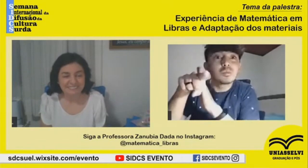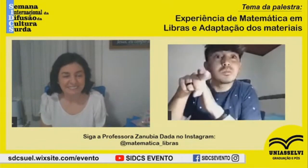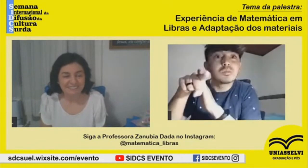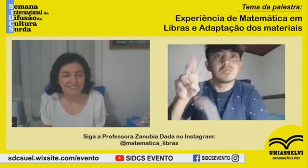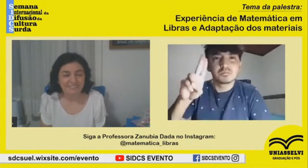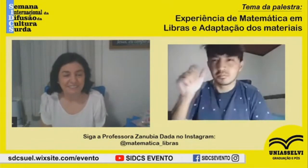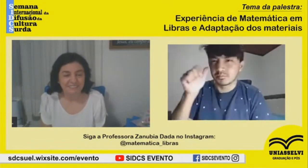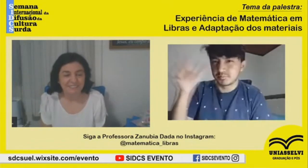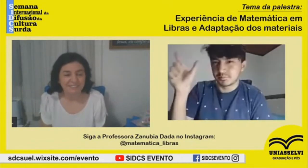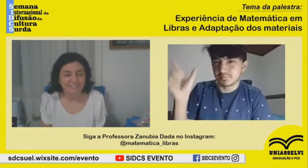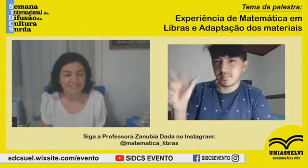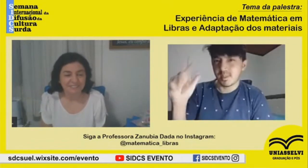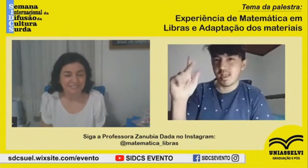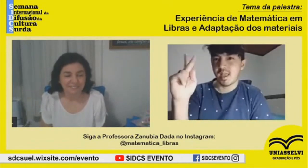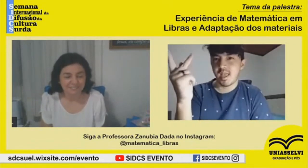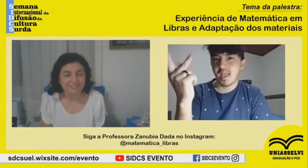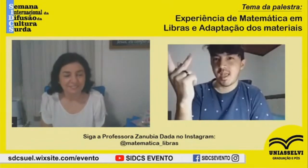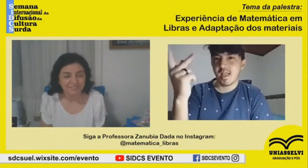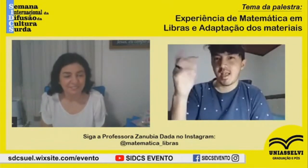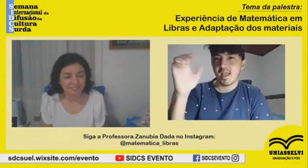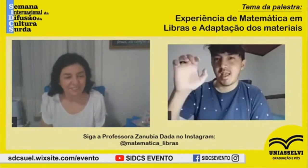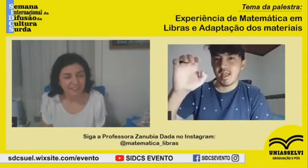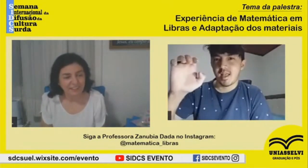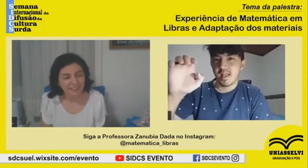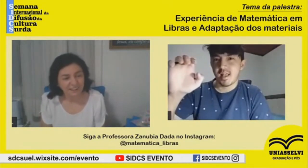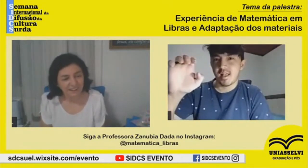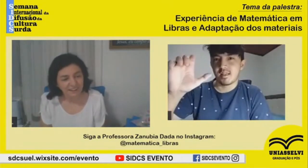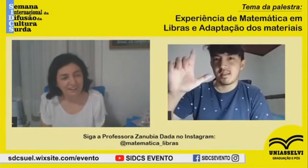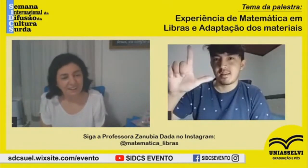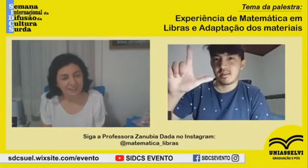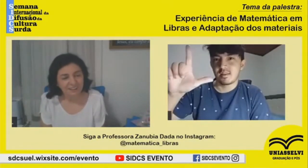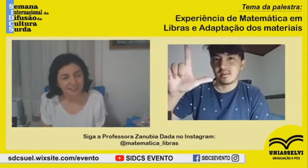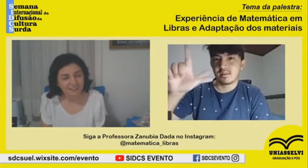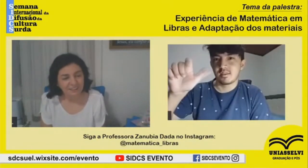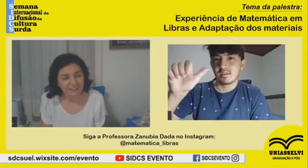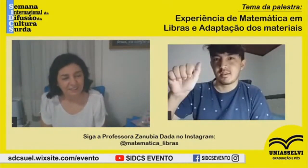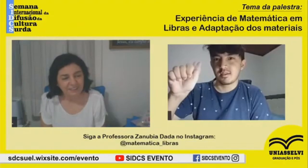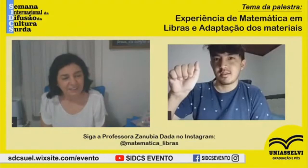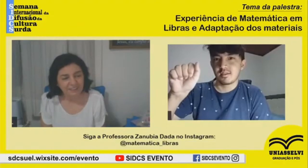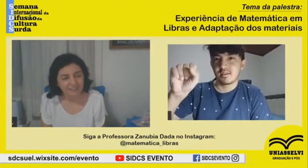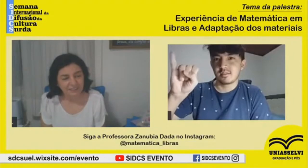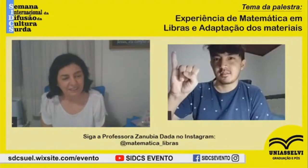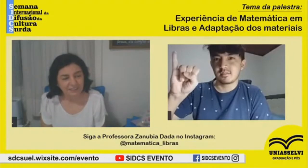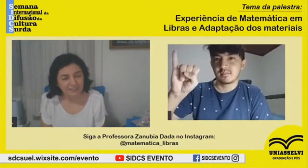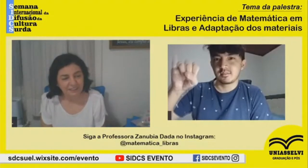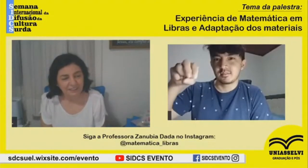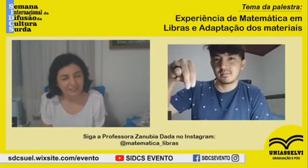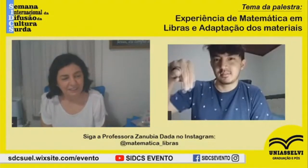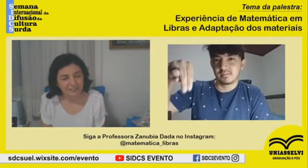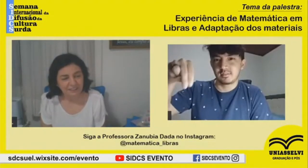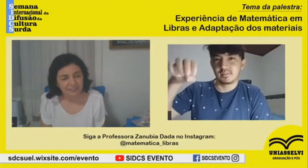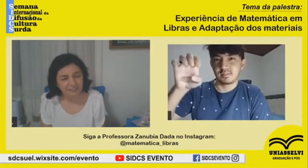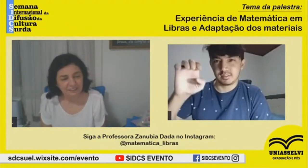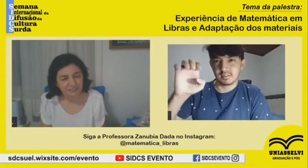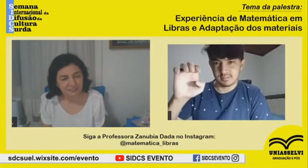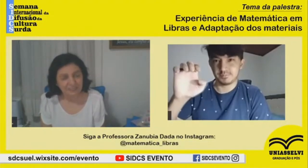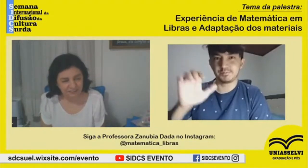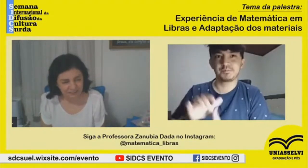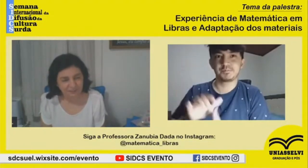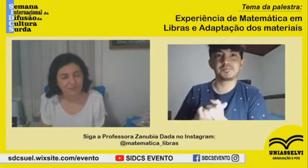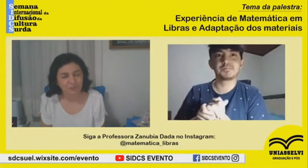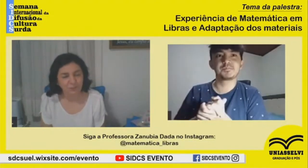professor. Ah, e tem mais uma pergunta então, que o surdo perguntou. A,